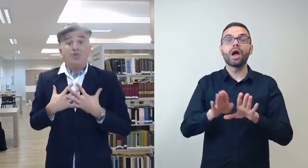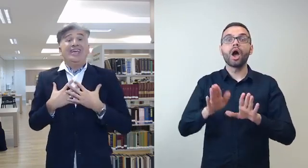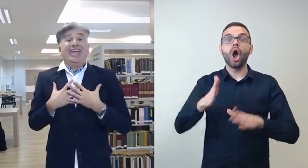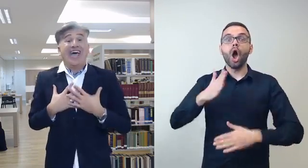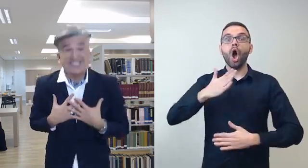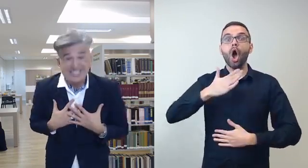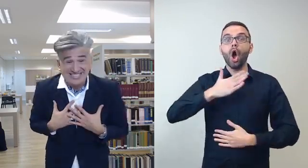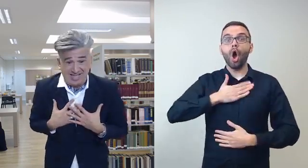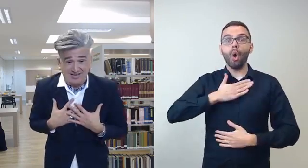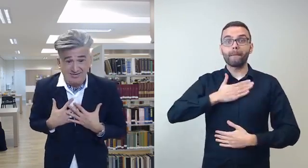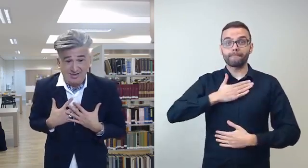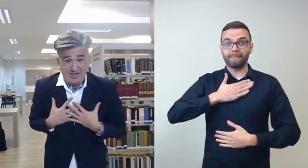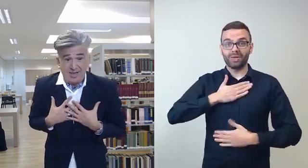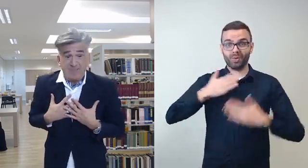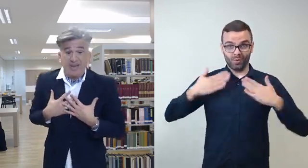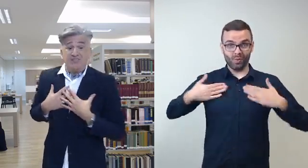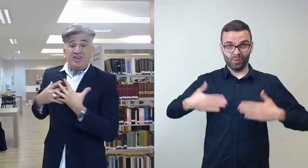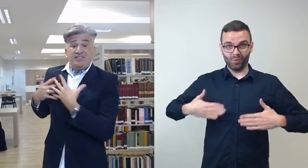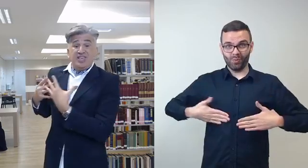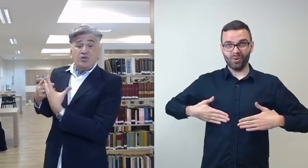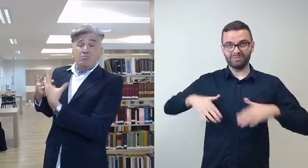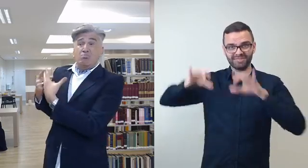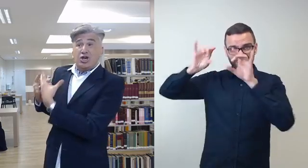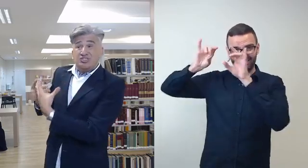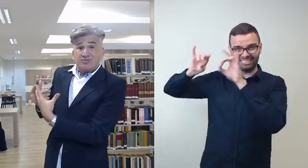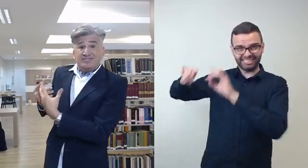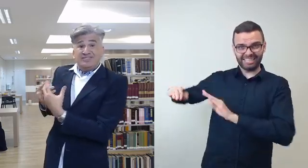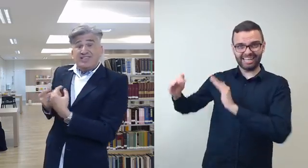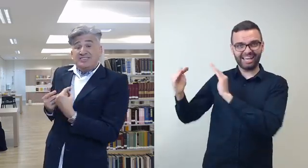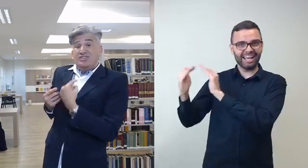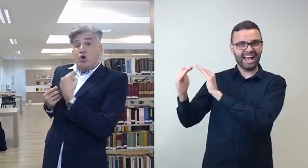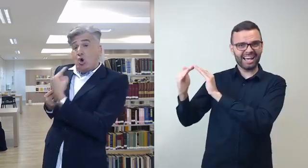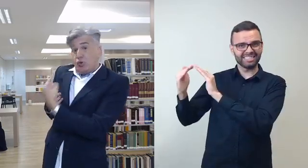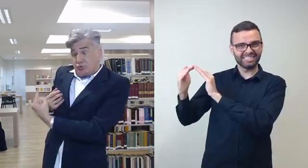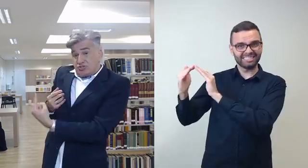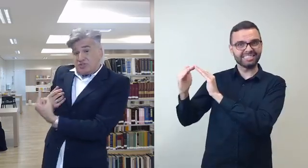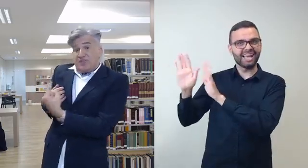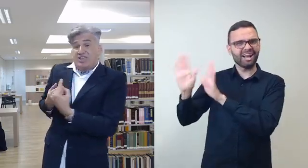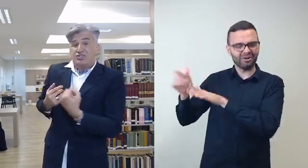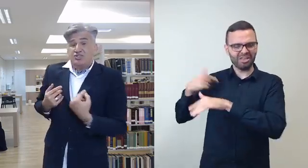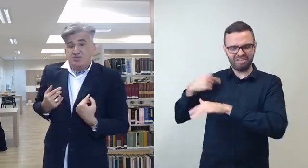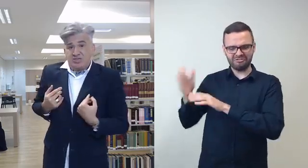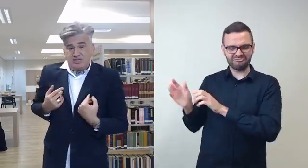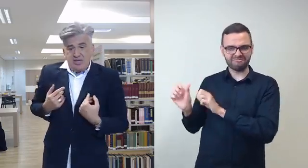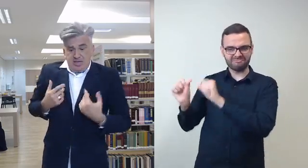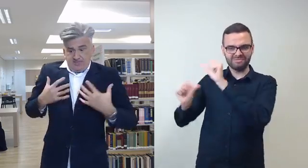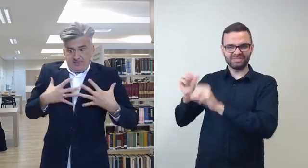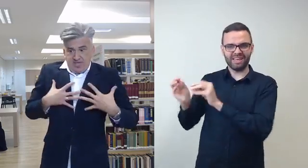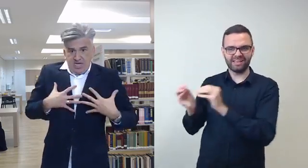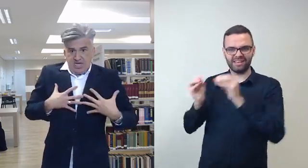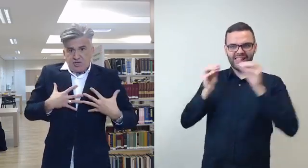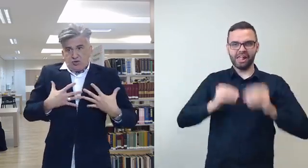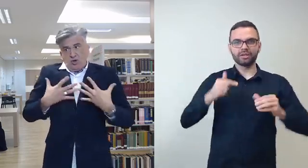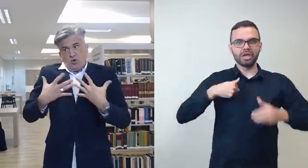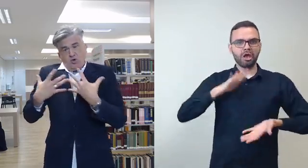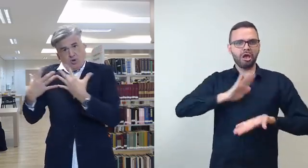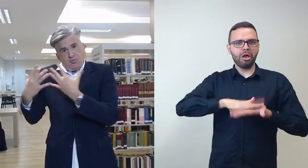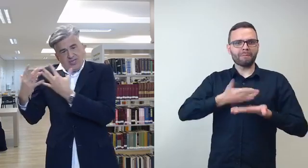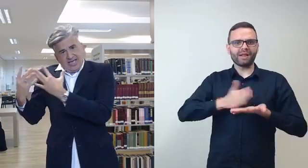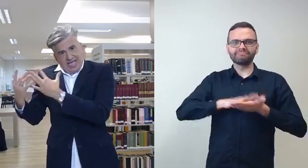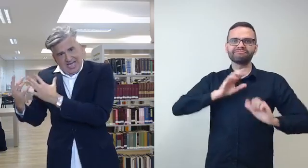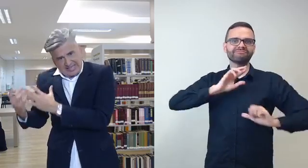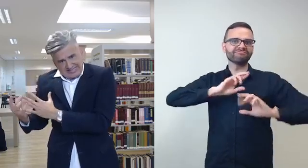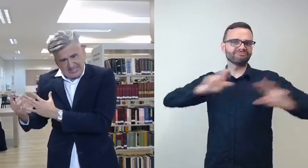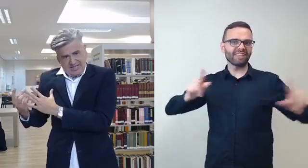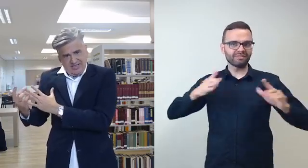corpo em casa para fazer o embodiment desse outro diferente de mim. Deixa o meu corpo